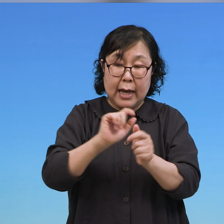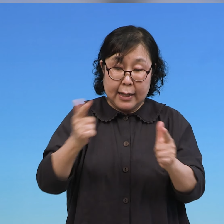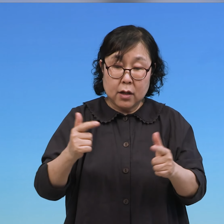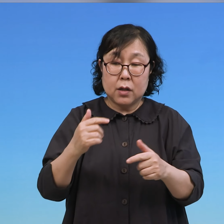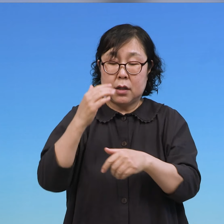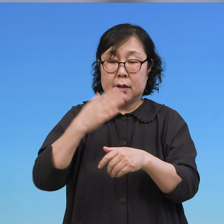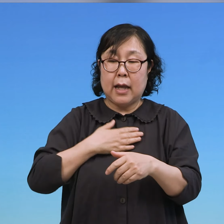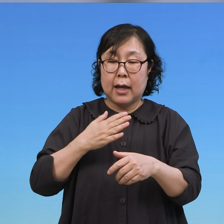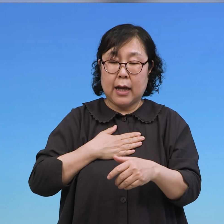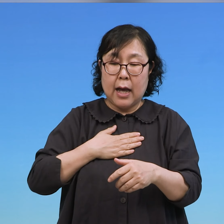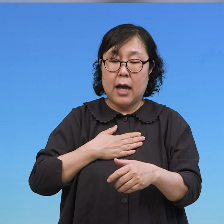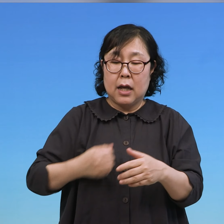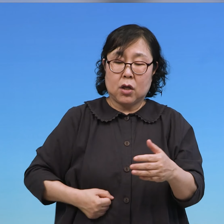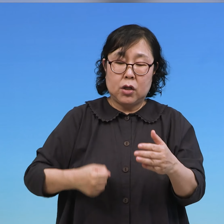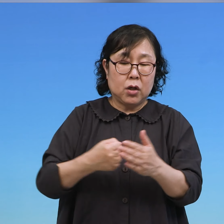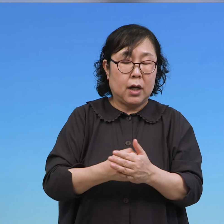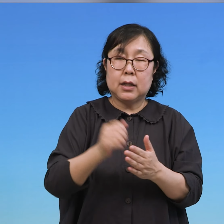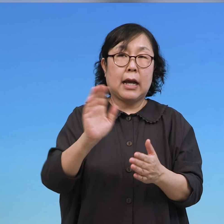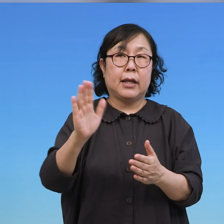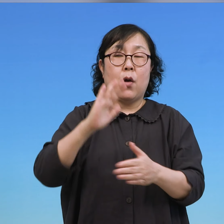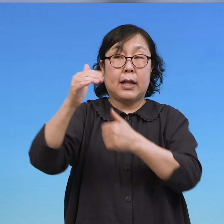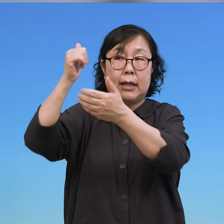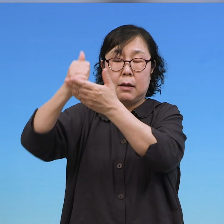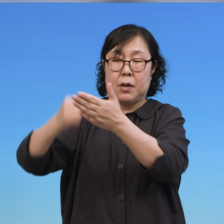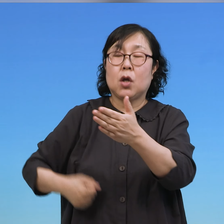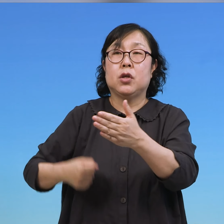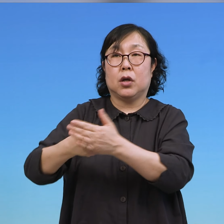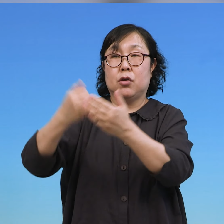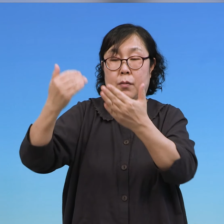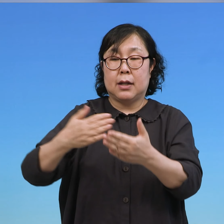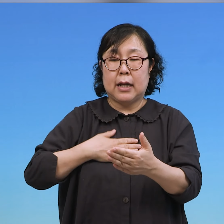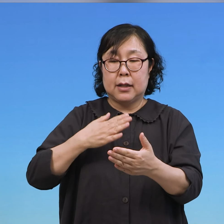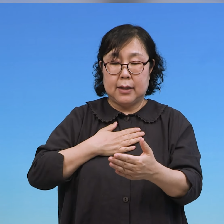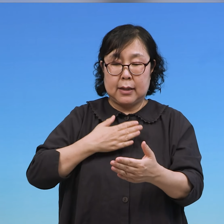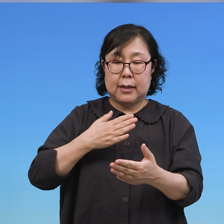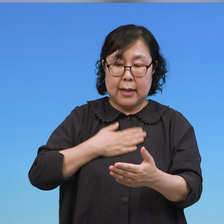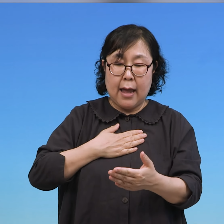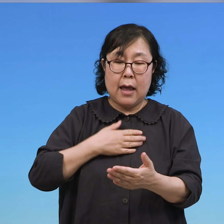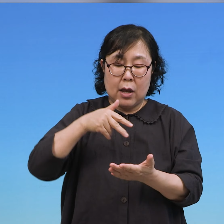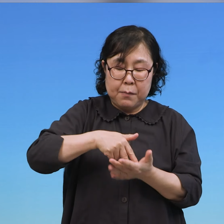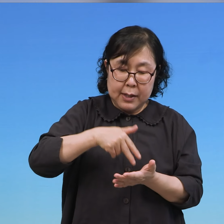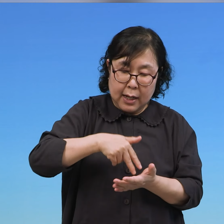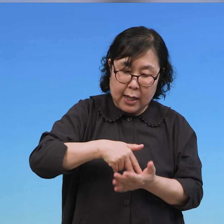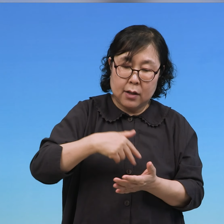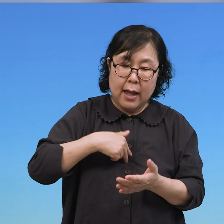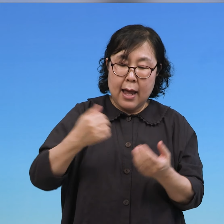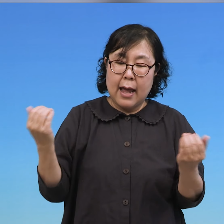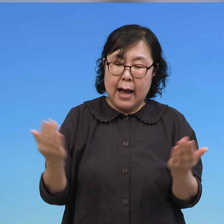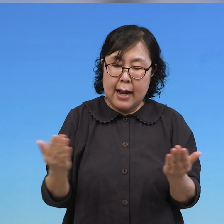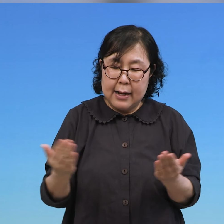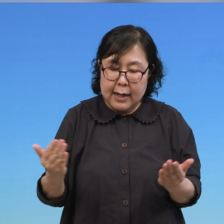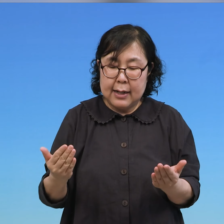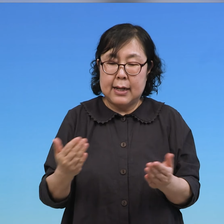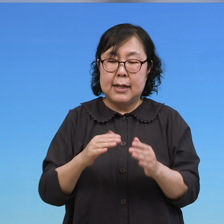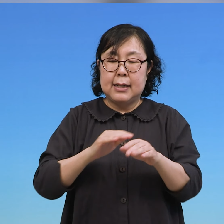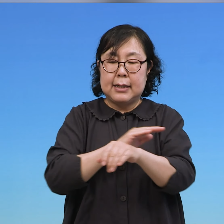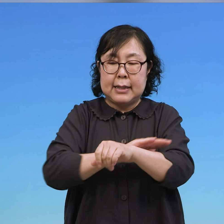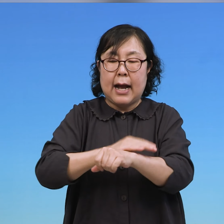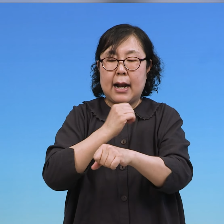하나님이세요. 나는 내 도리를 다 하는 거예요. 더 중요한 거, 대가지불입니다. 대가지불. 어떨